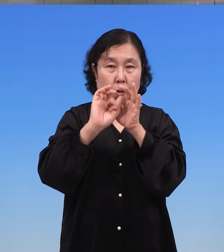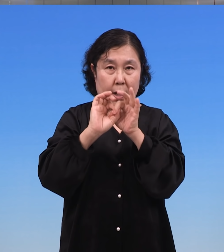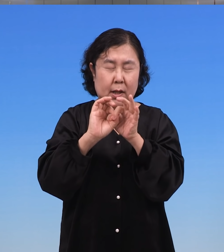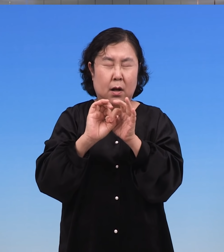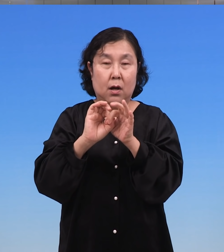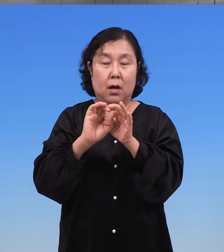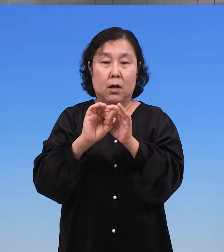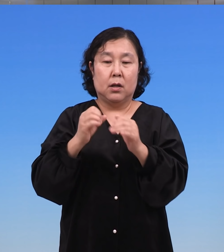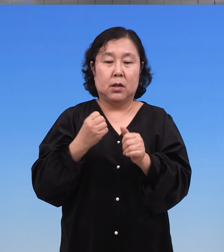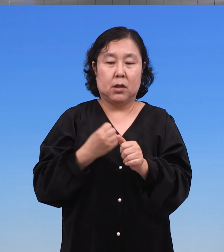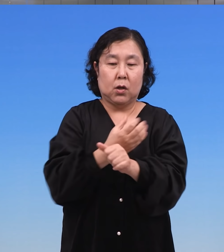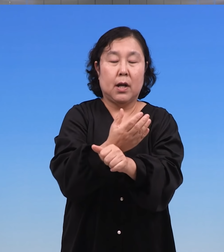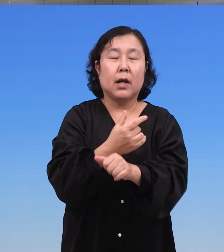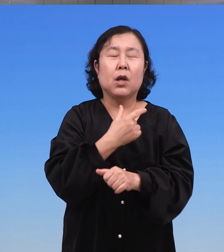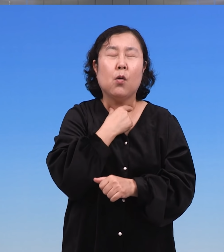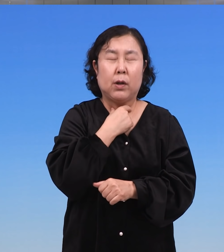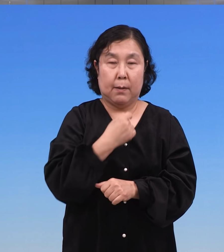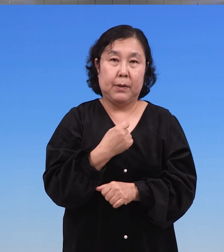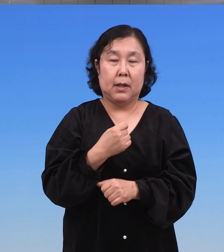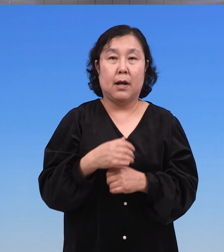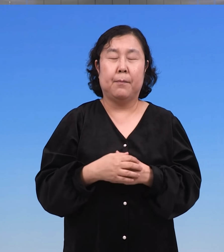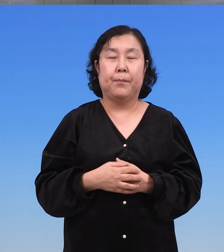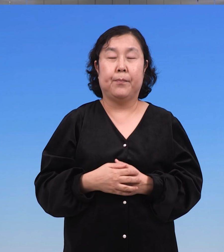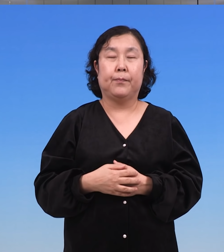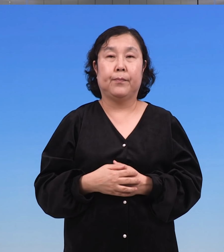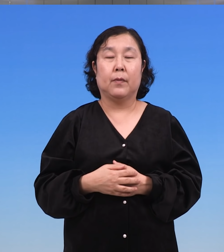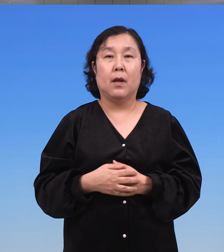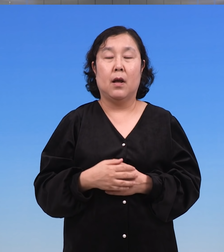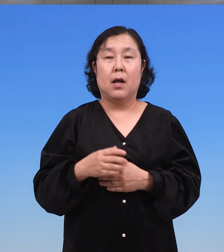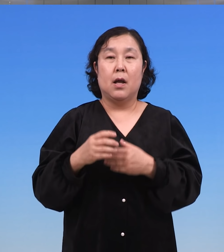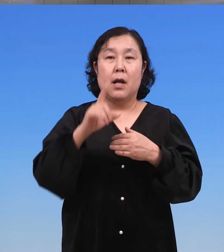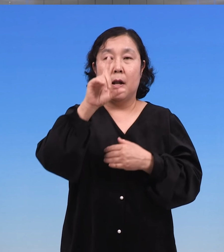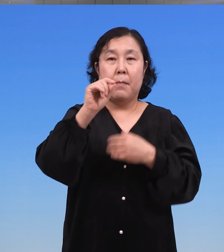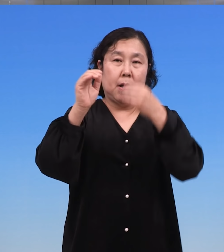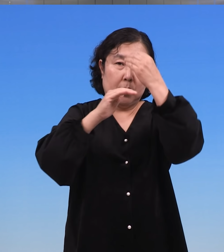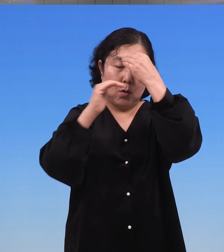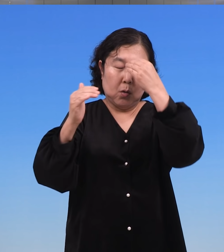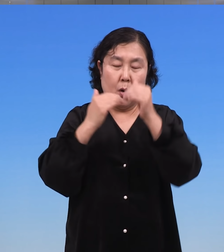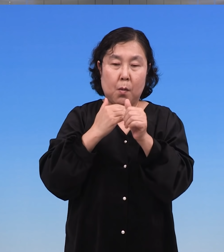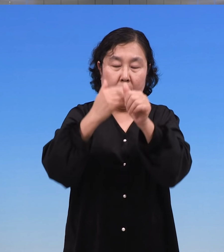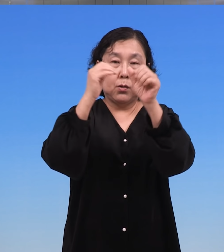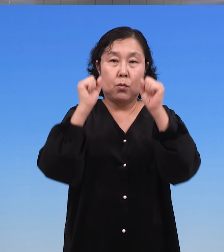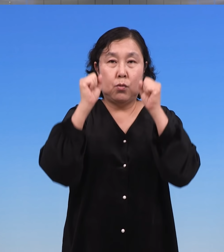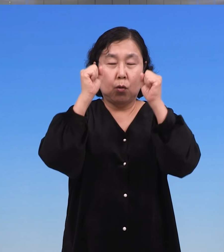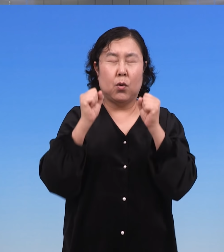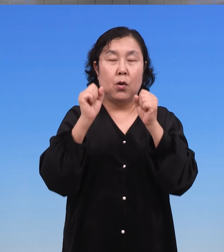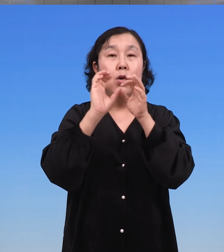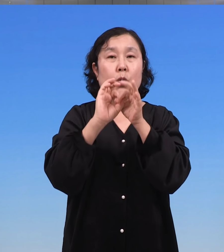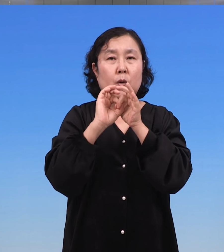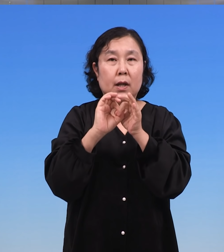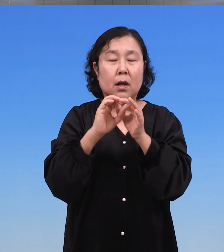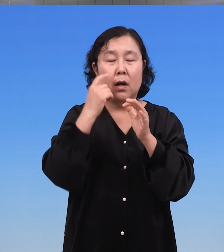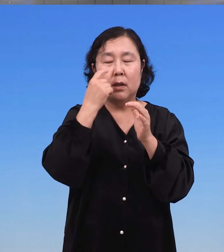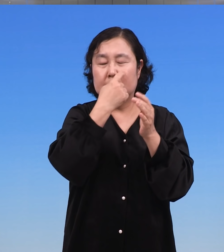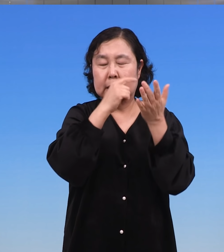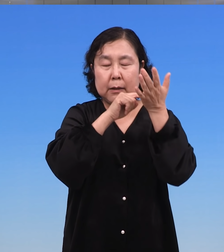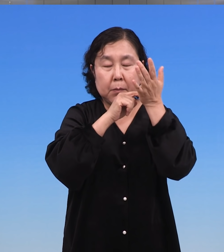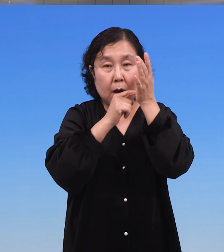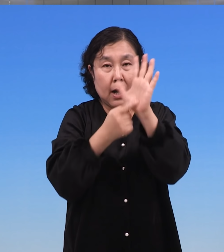우리를 살려주신다, 입으로가 아니라 우리 삶을 통하여, 1만 성도 파송 운동을 통하여 이걸 한번